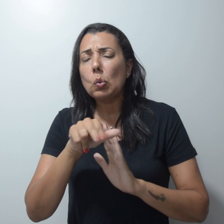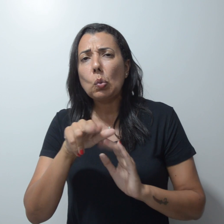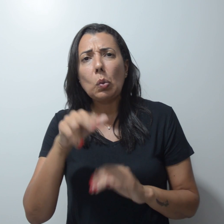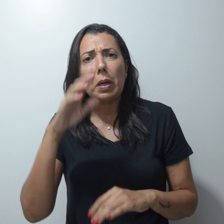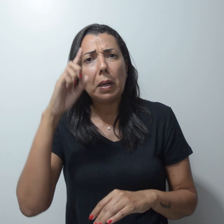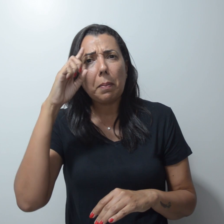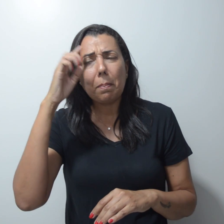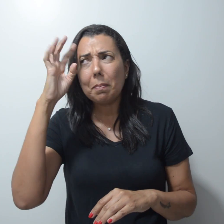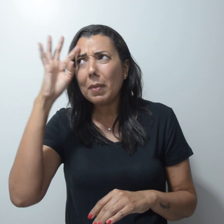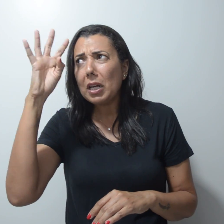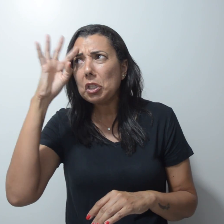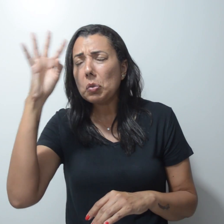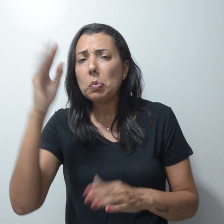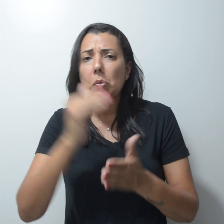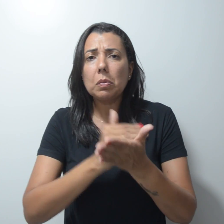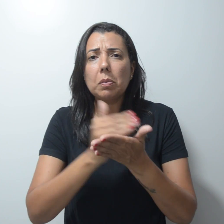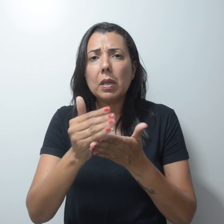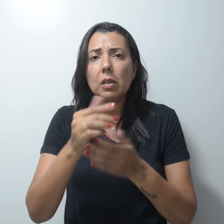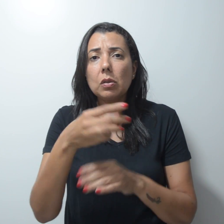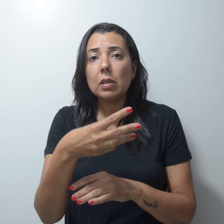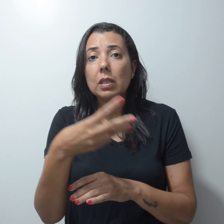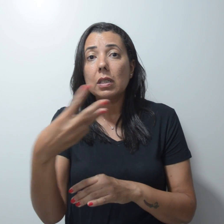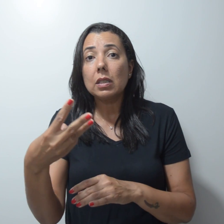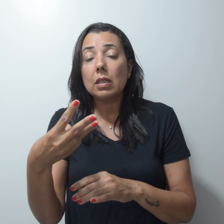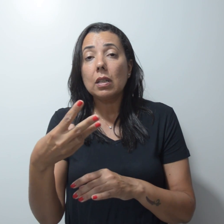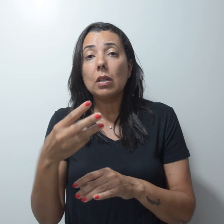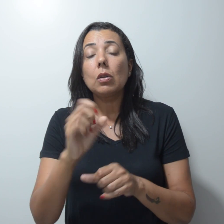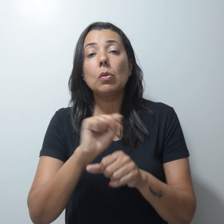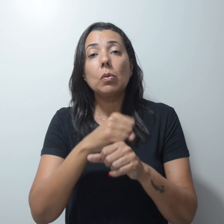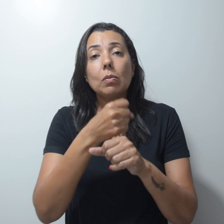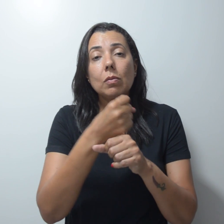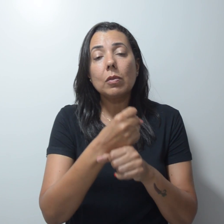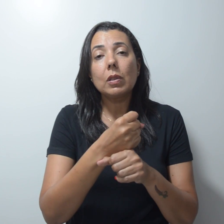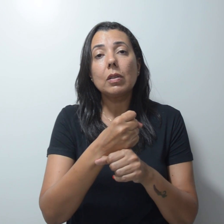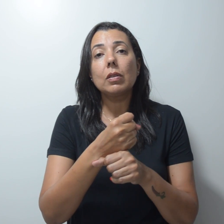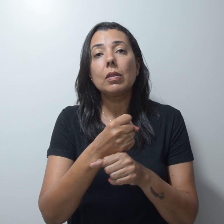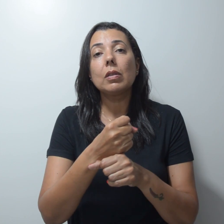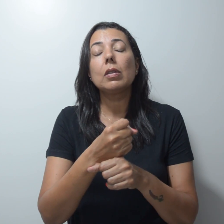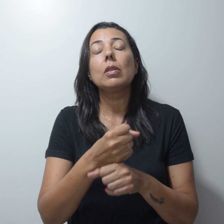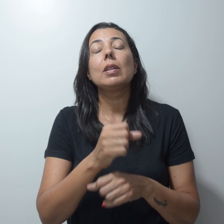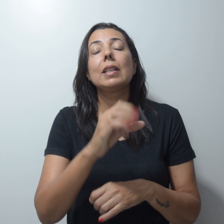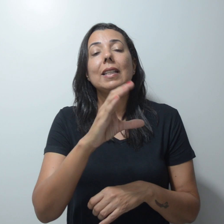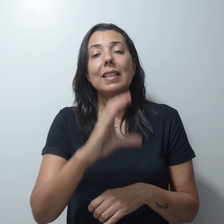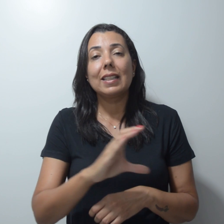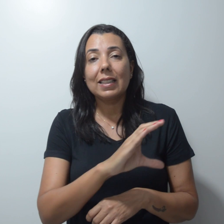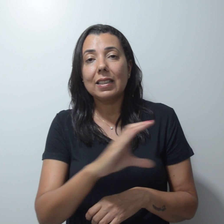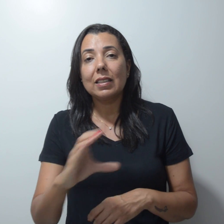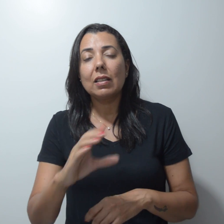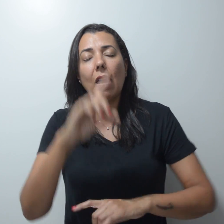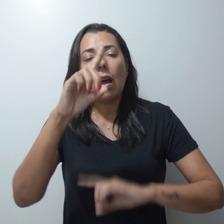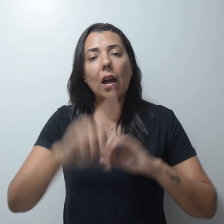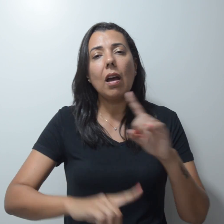imaginado que no início do terceiro milênio da era cristã, após tantos avanços